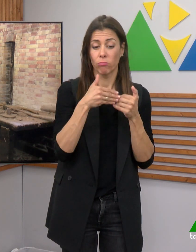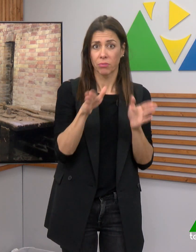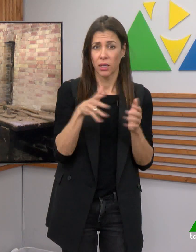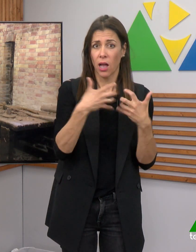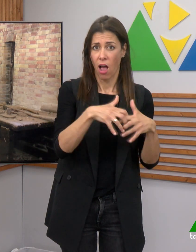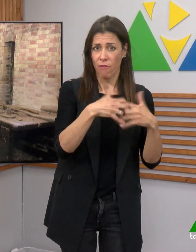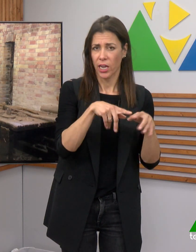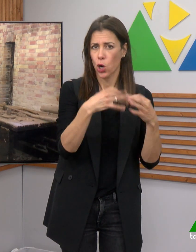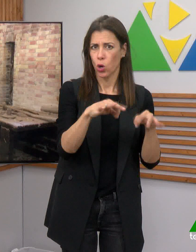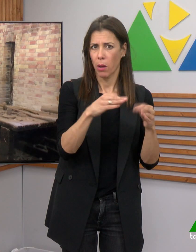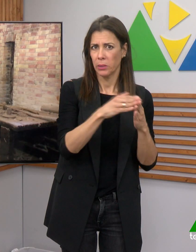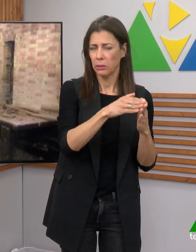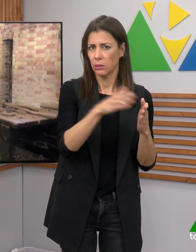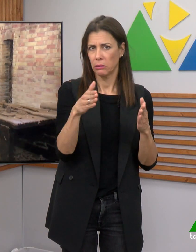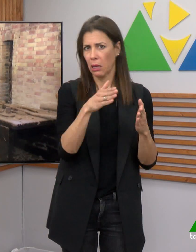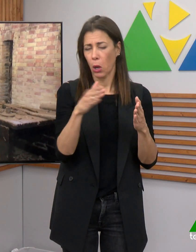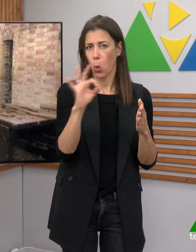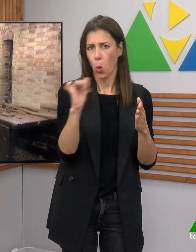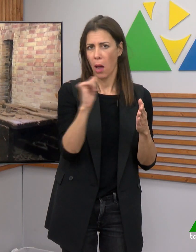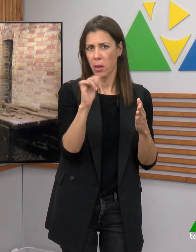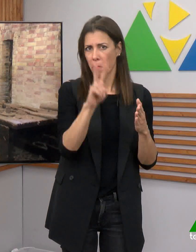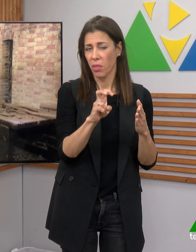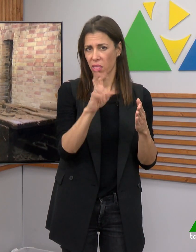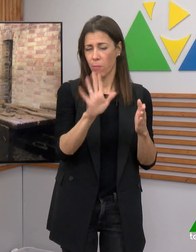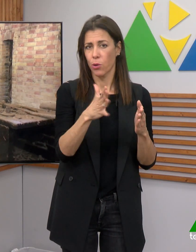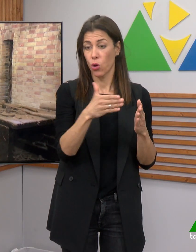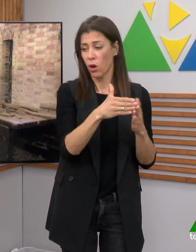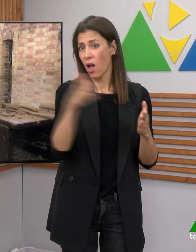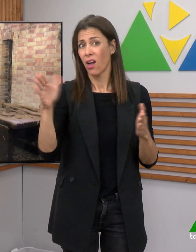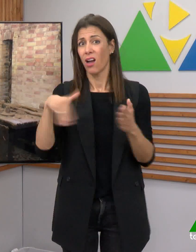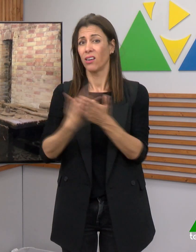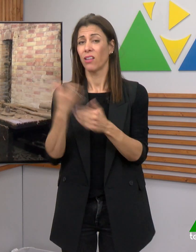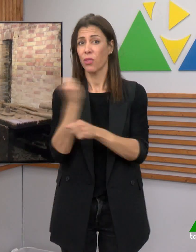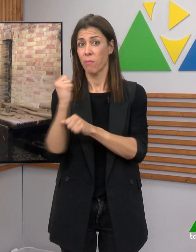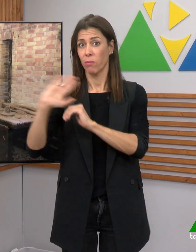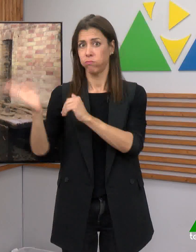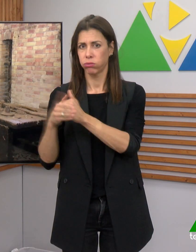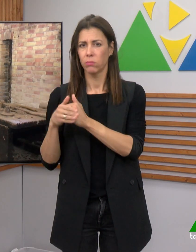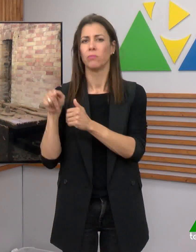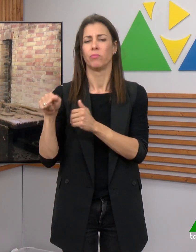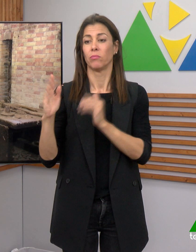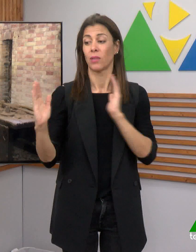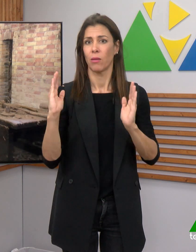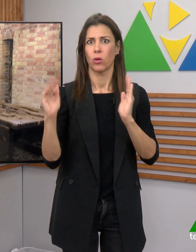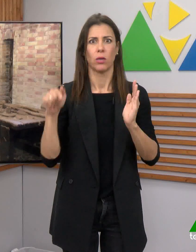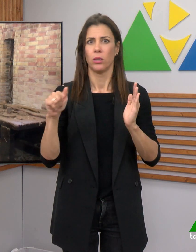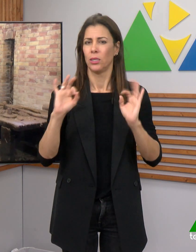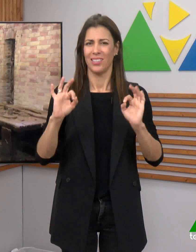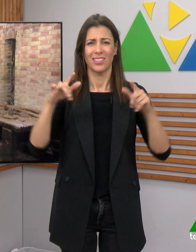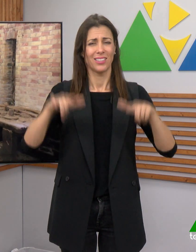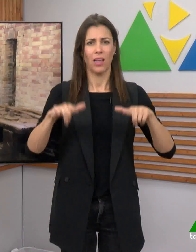normalmente marzo, principios de abril, se abría la fábrica, hasta diciembre, que se cerraba, esto fuera una